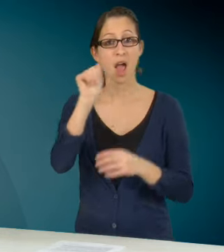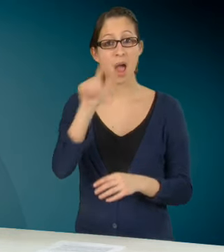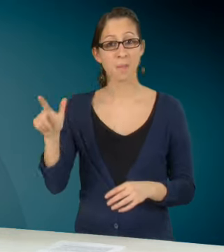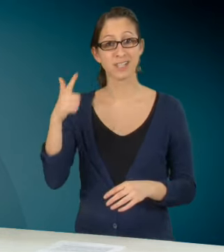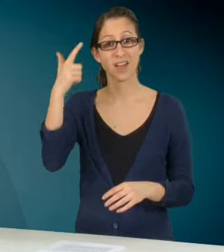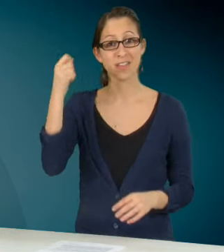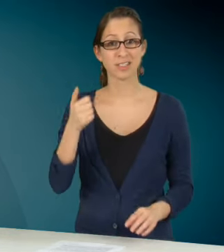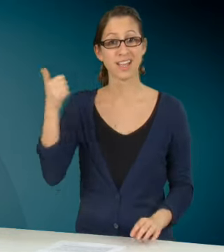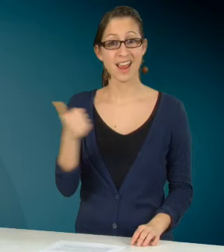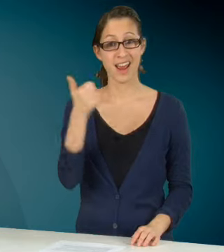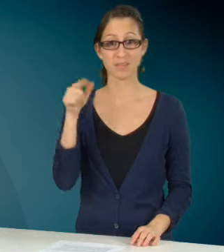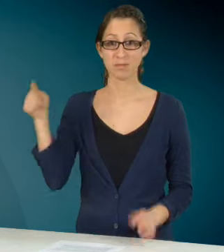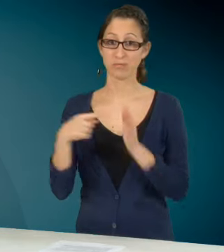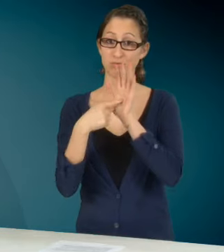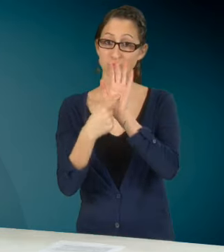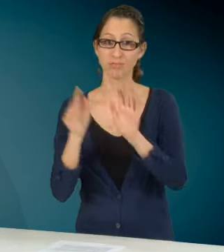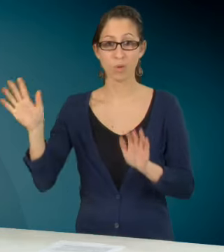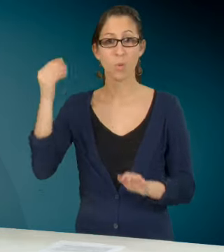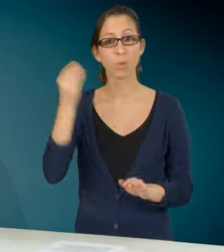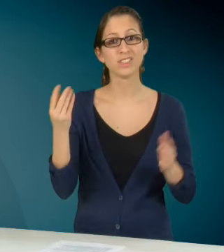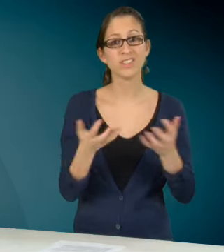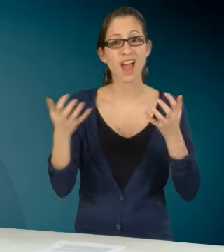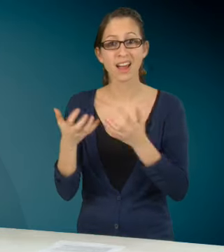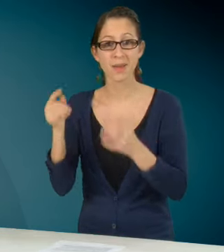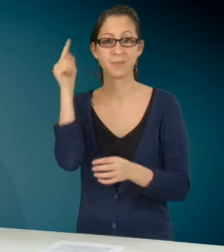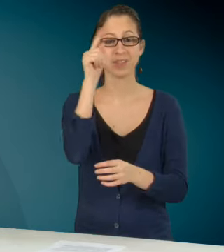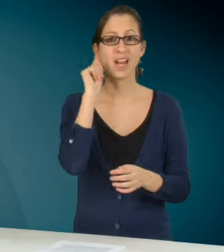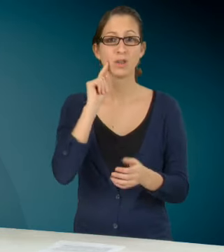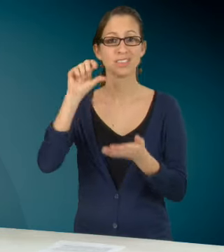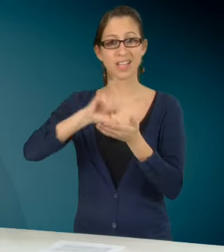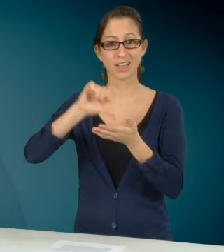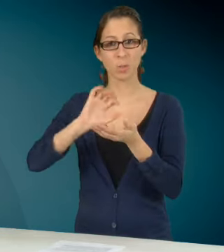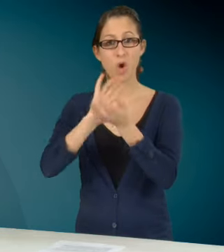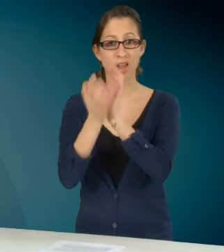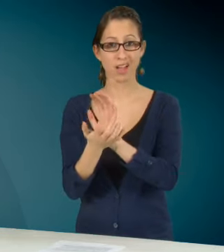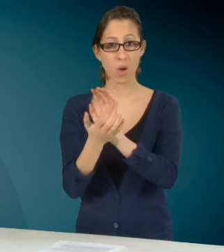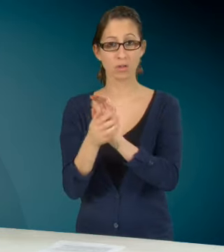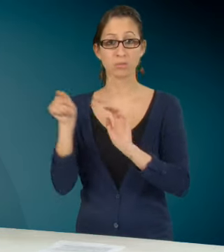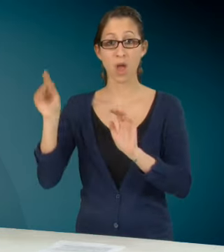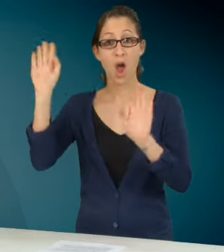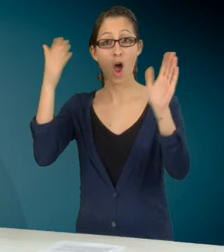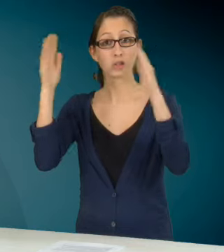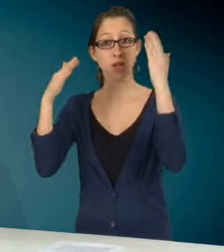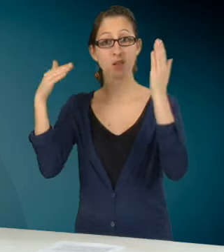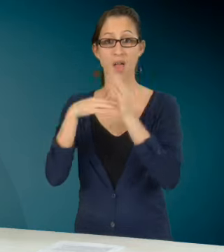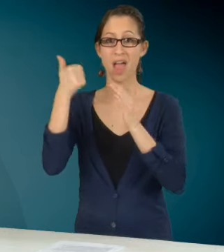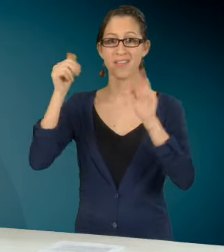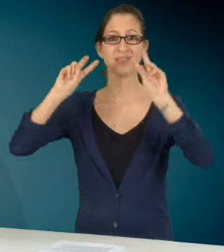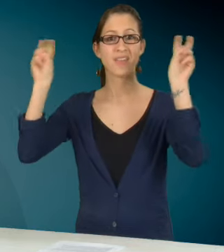2011 werden seine kunstwerke im gehörlosenzentrum in oerlikon ausgestellt sein die ausstellung